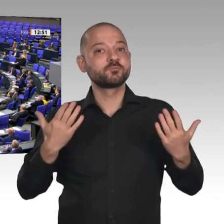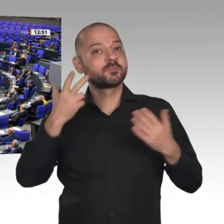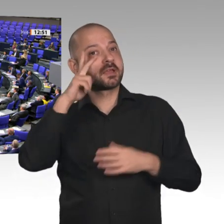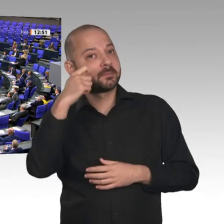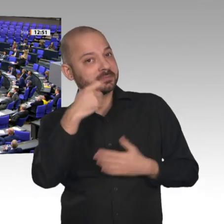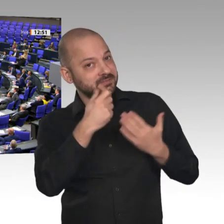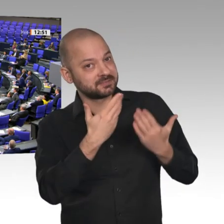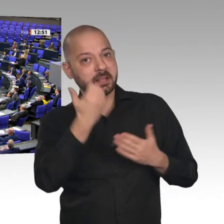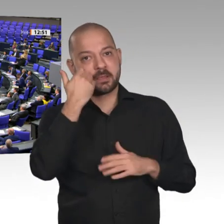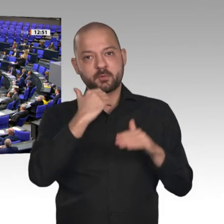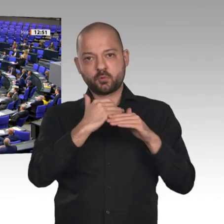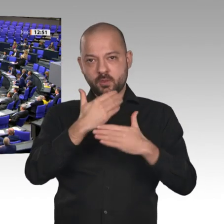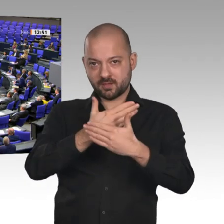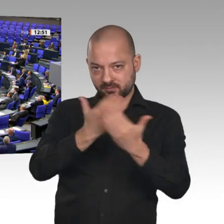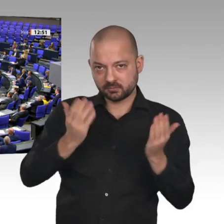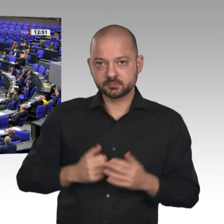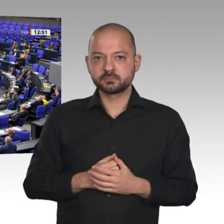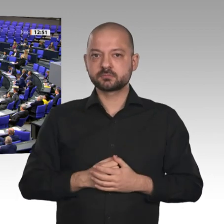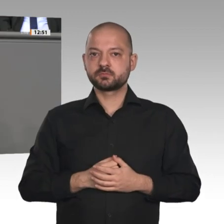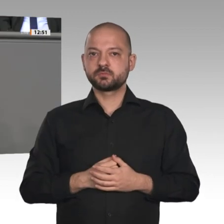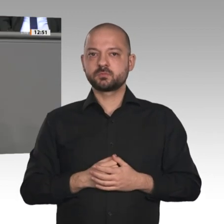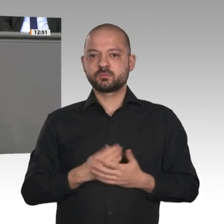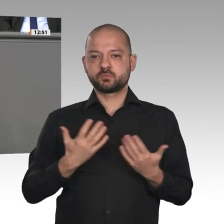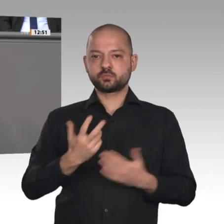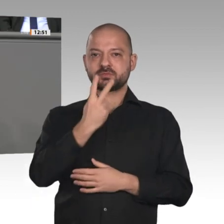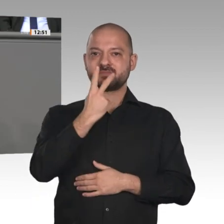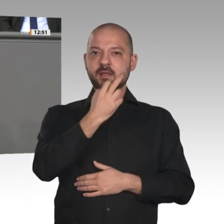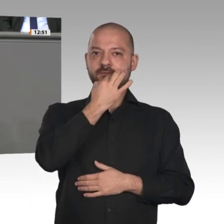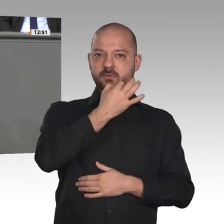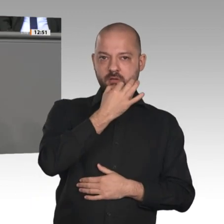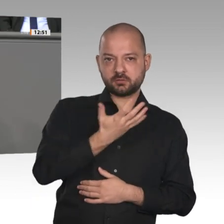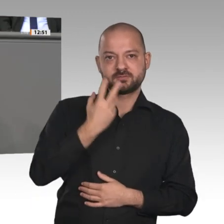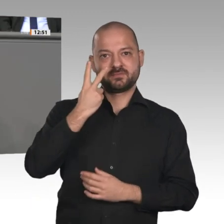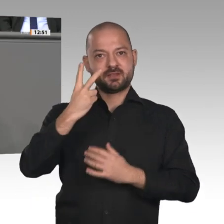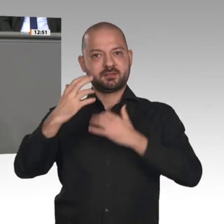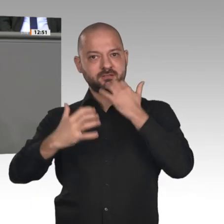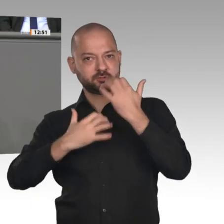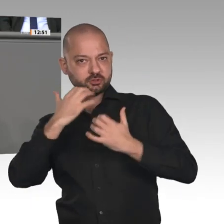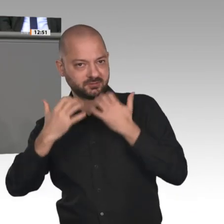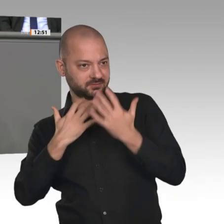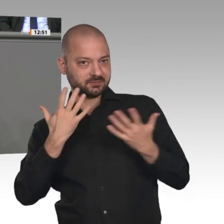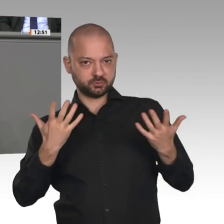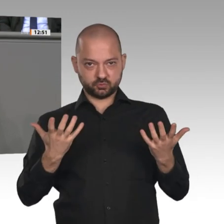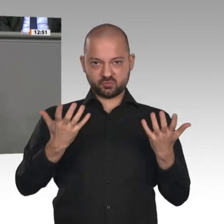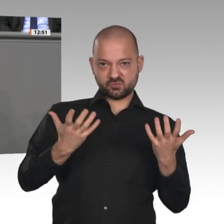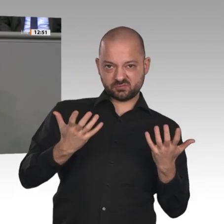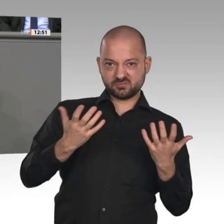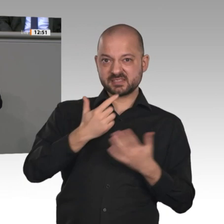zwei Geschichten scheinen mir im Mittelpunkt zu stehen. Zwei Fragen. Erste Frage, was bedeutet es,